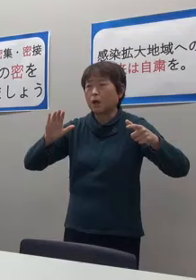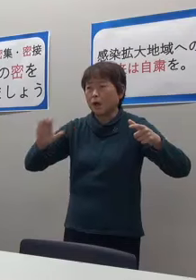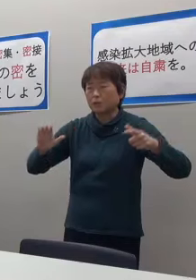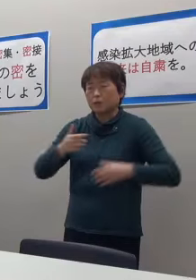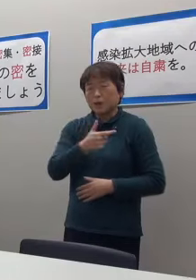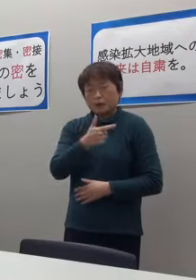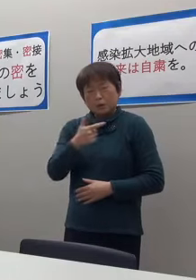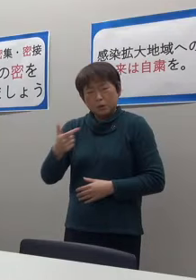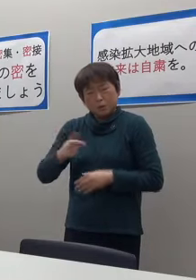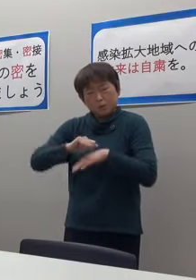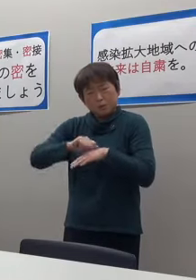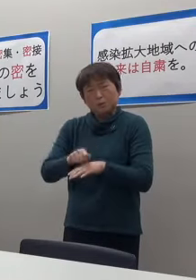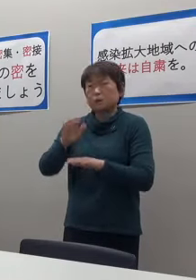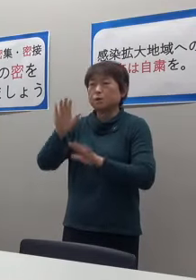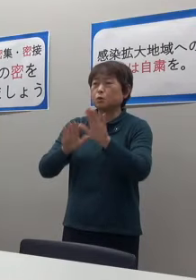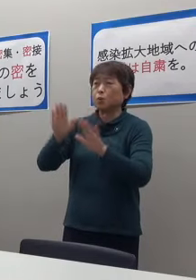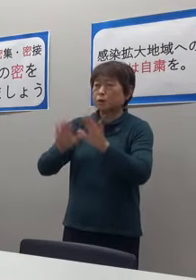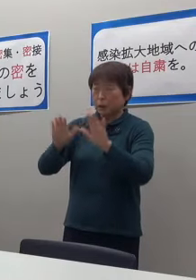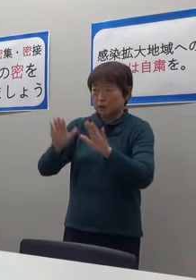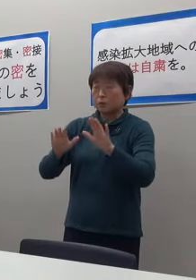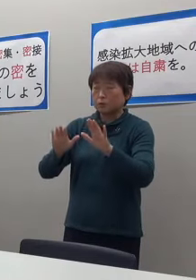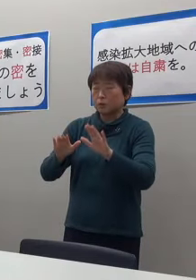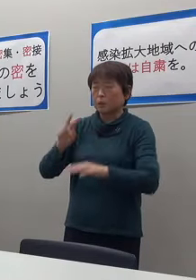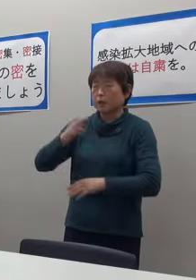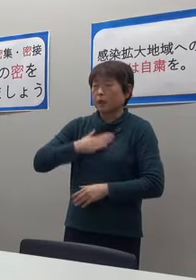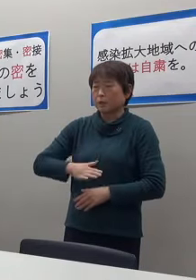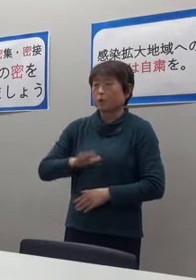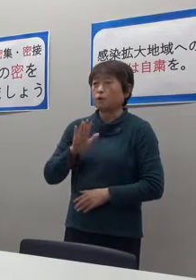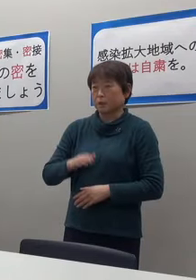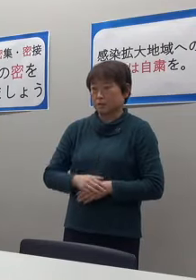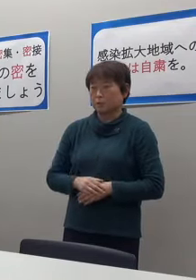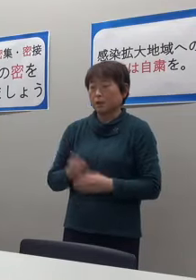ております。学校の件に関しましては、